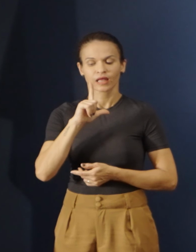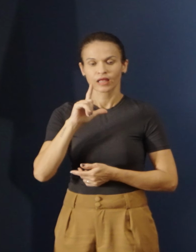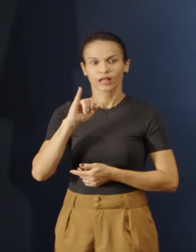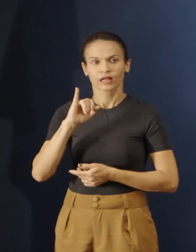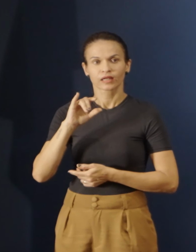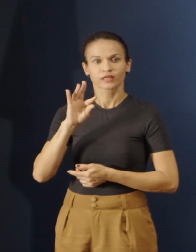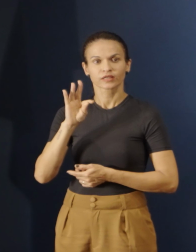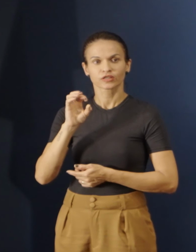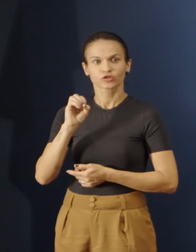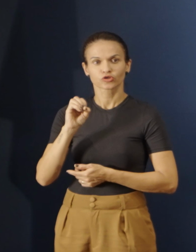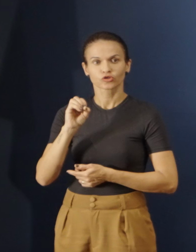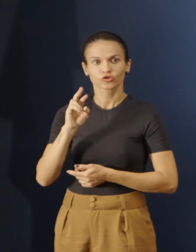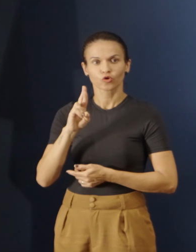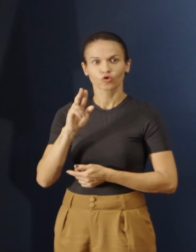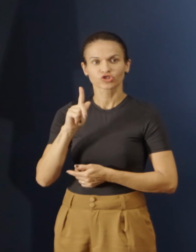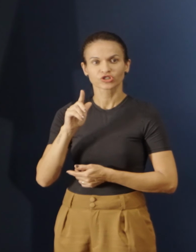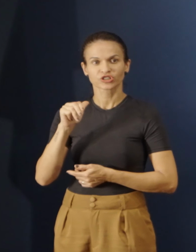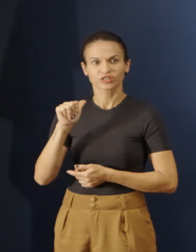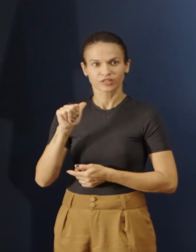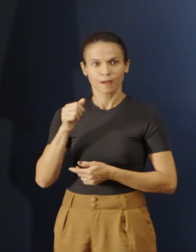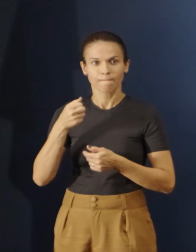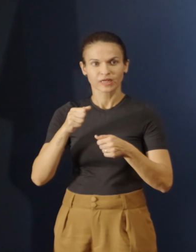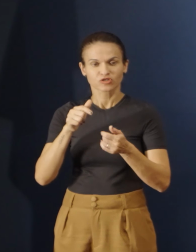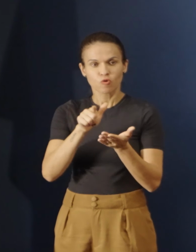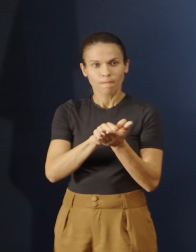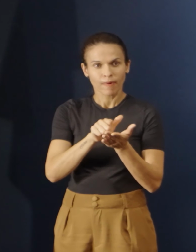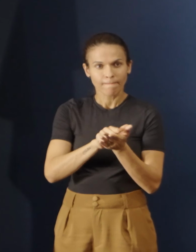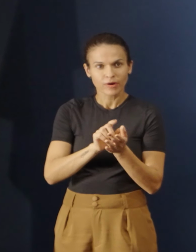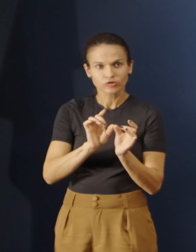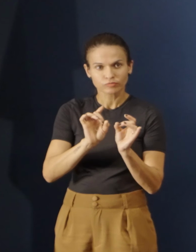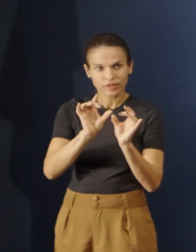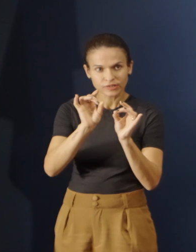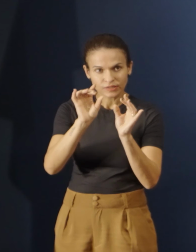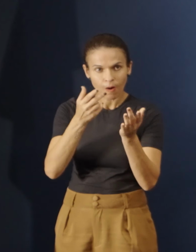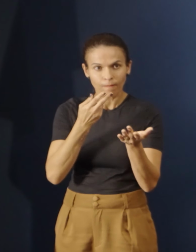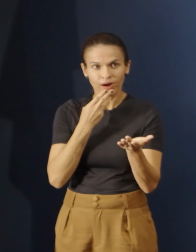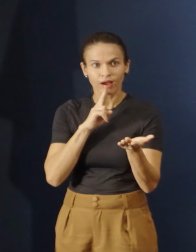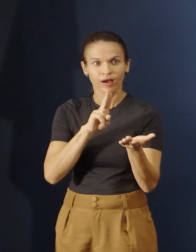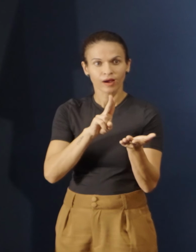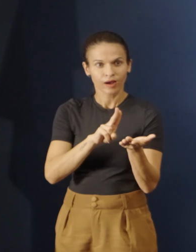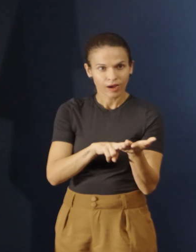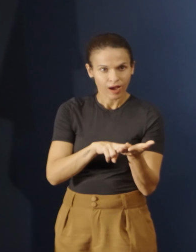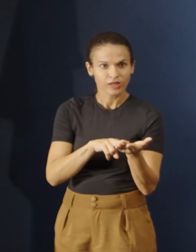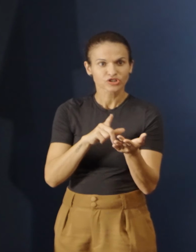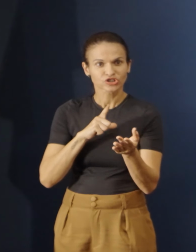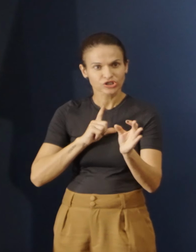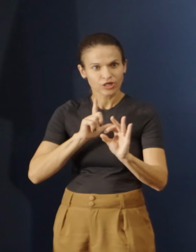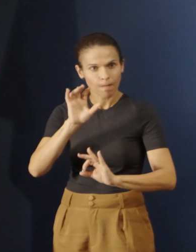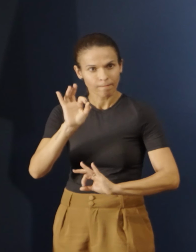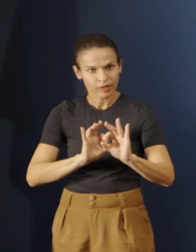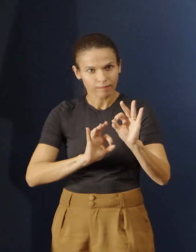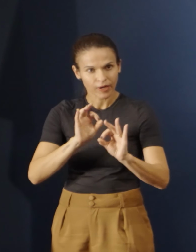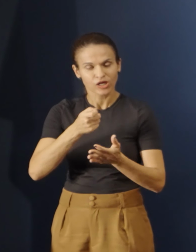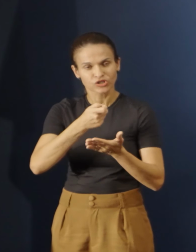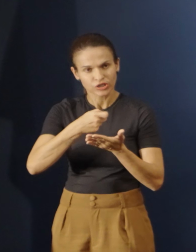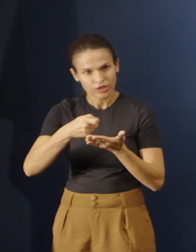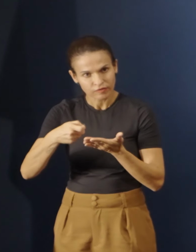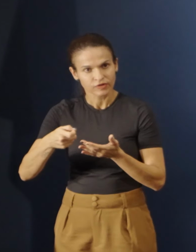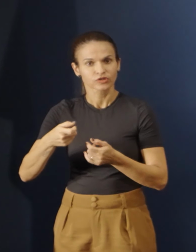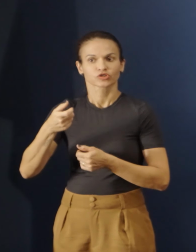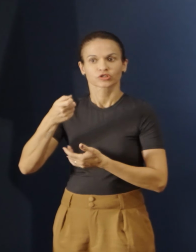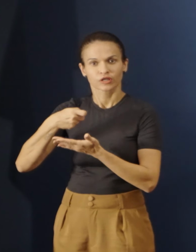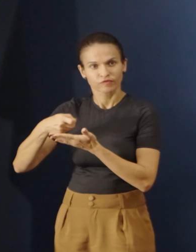Porque, por exemplo, falou que precisava de um papel especial para carta, tinha todo o preparo, escrevia, reescrevia,